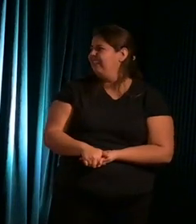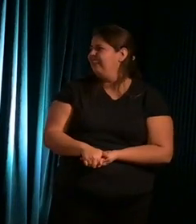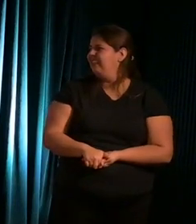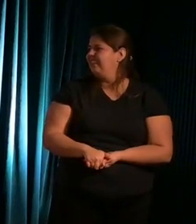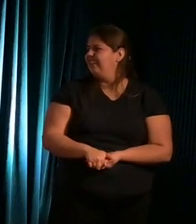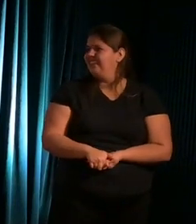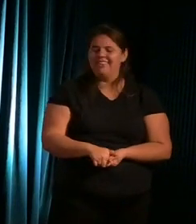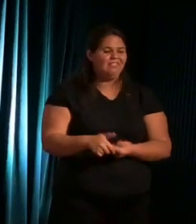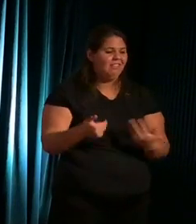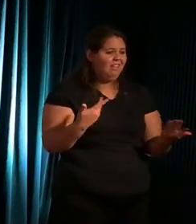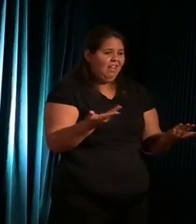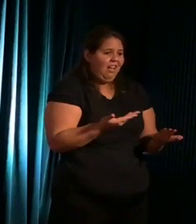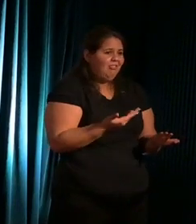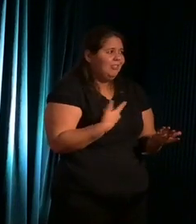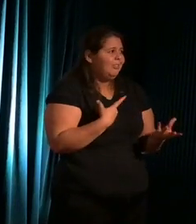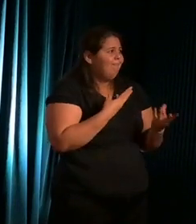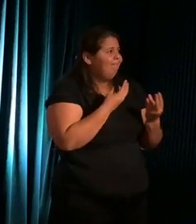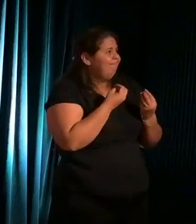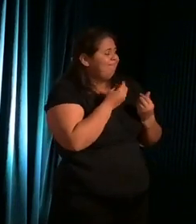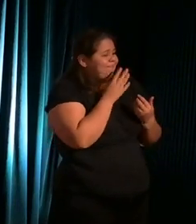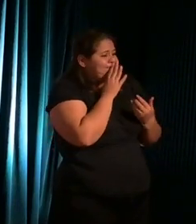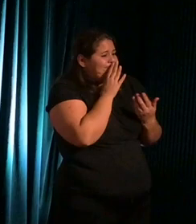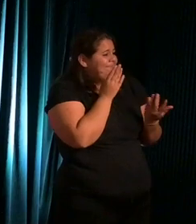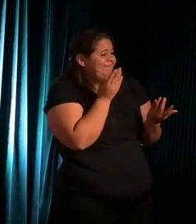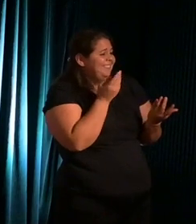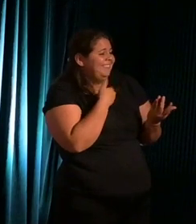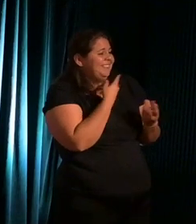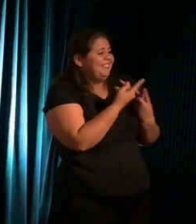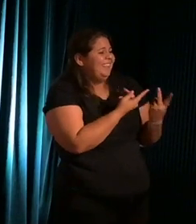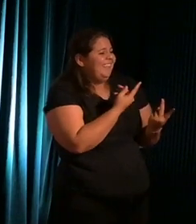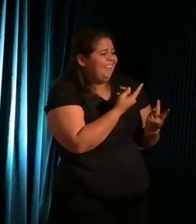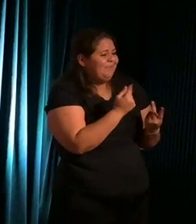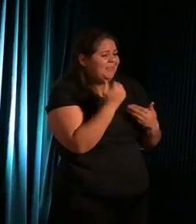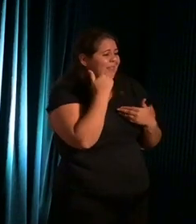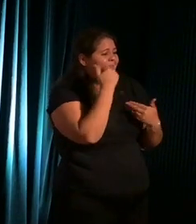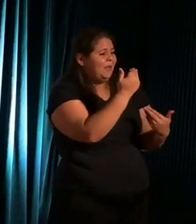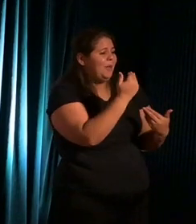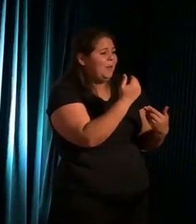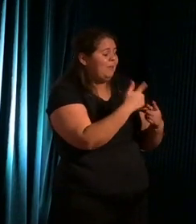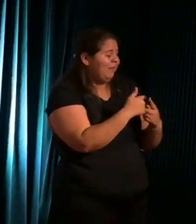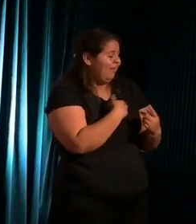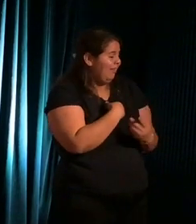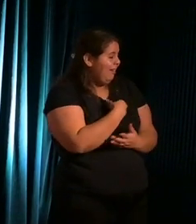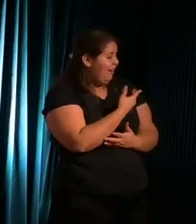Uma vírgula. Eu não tenho muito mais o que falar, Walter. É agradecer mesmo. Eu sou sua griota.